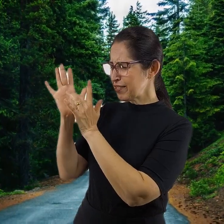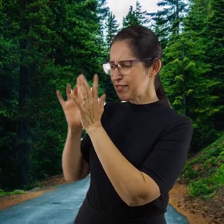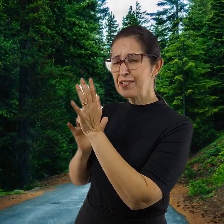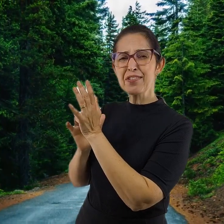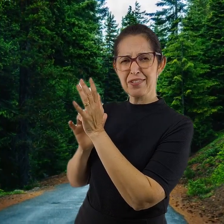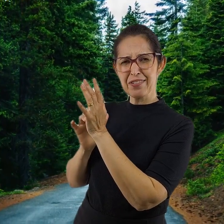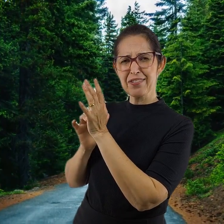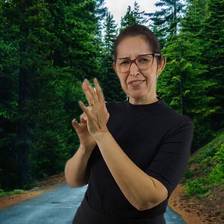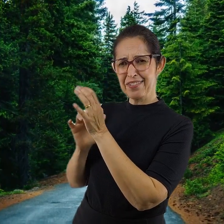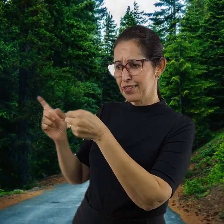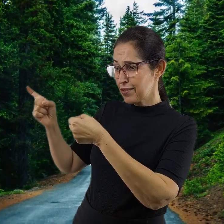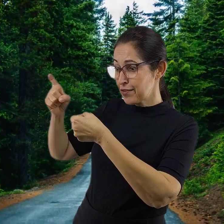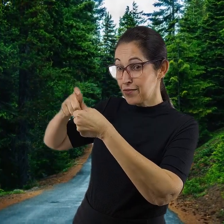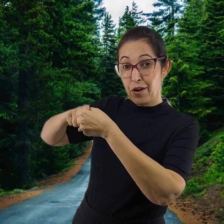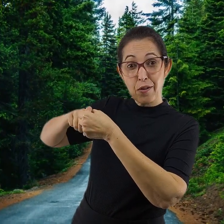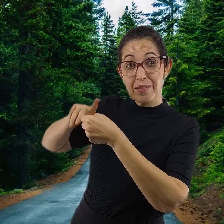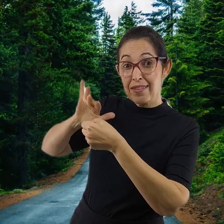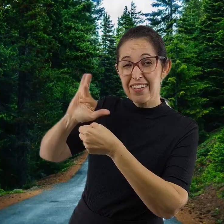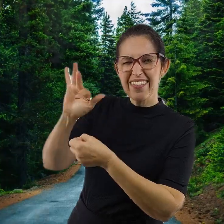Recalaçuia.